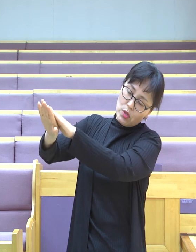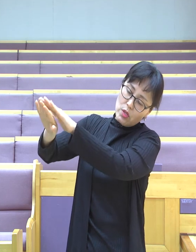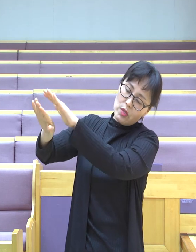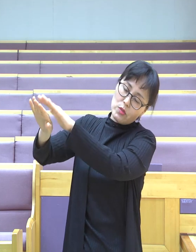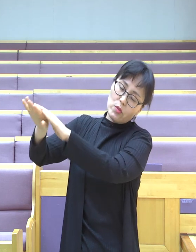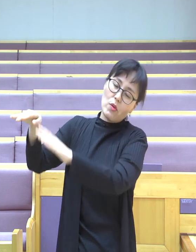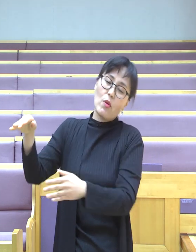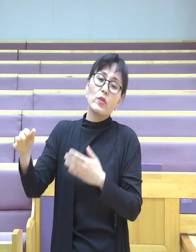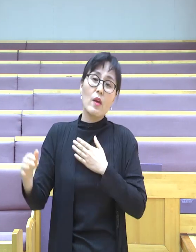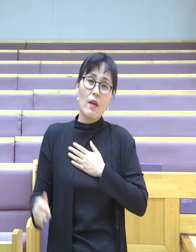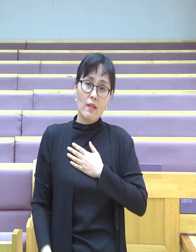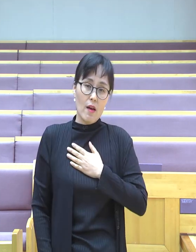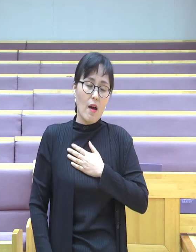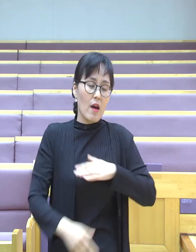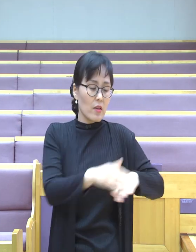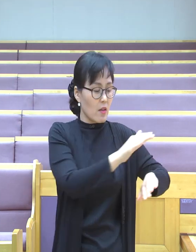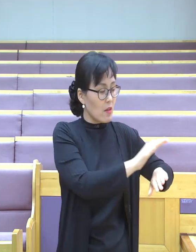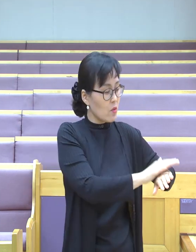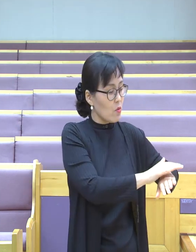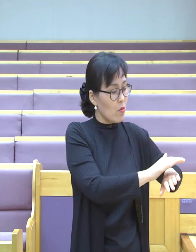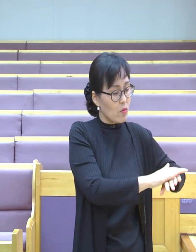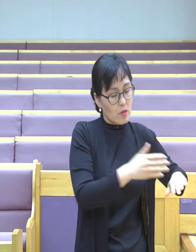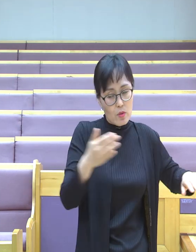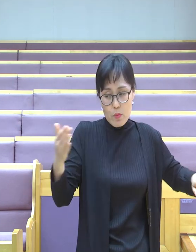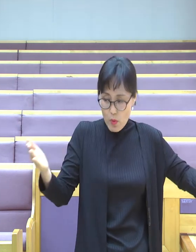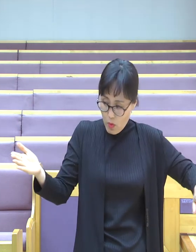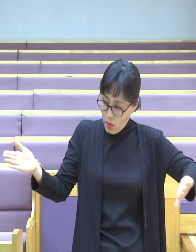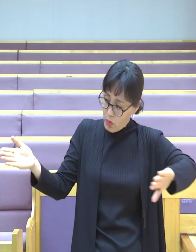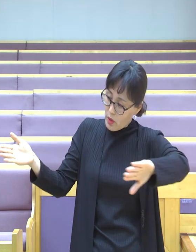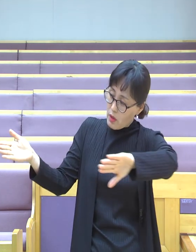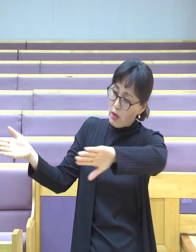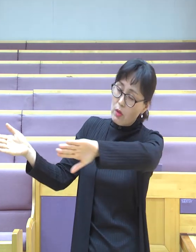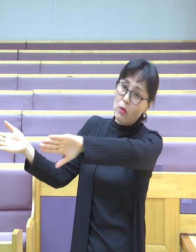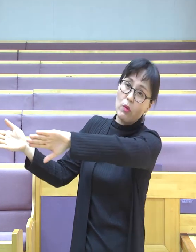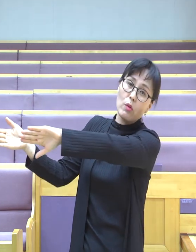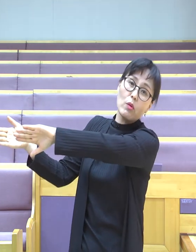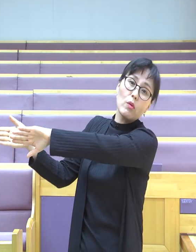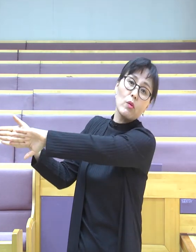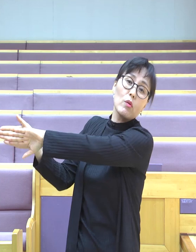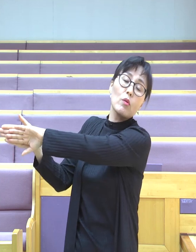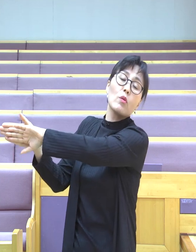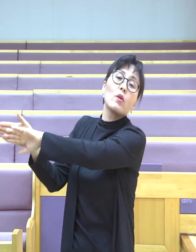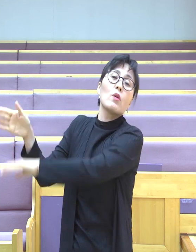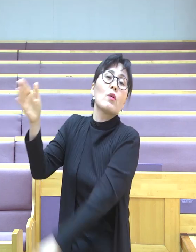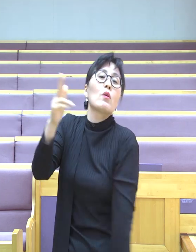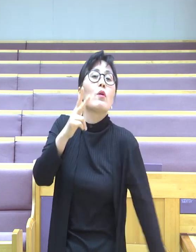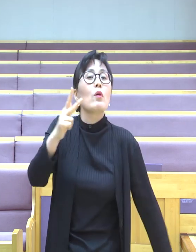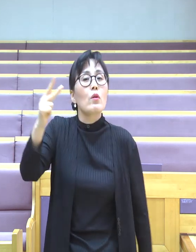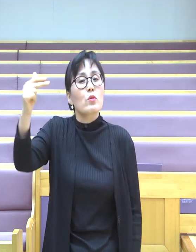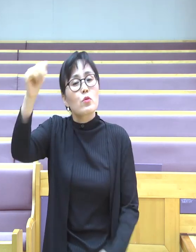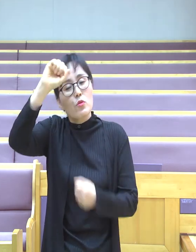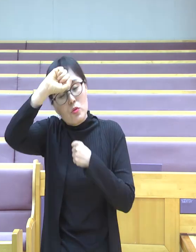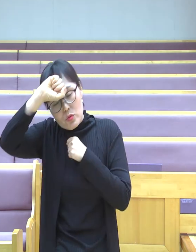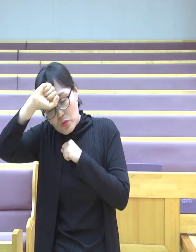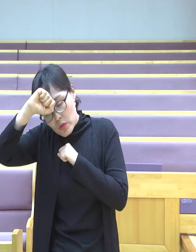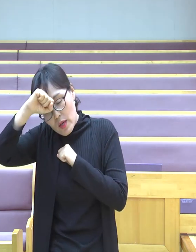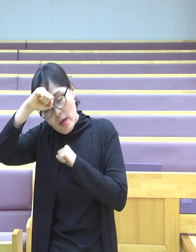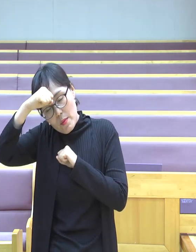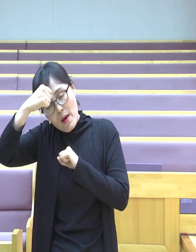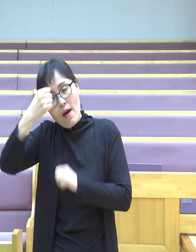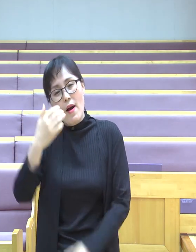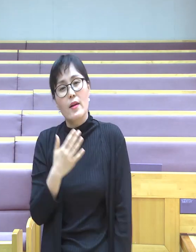주의 손에 나의 손을 포개고 아멘. 주의 발에 또